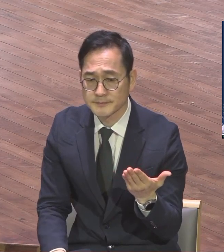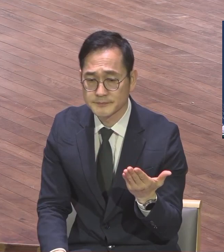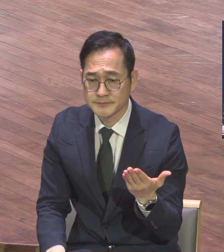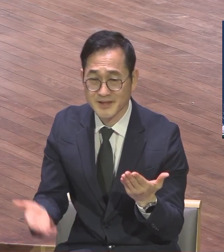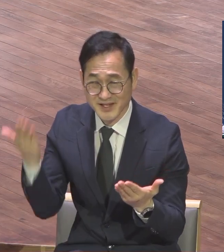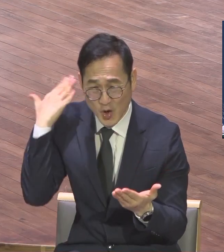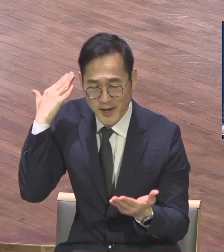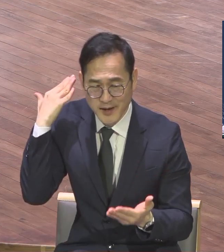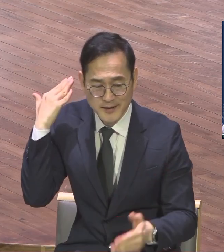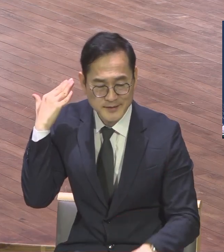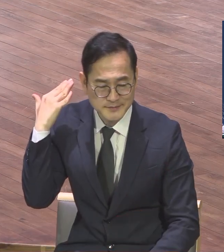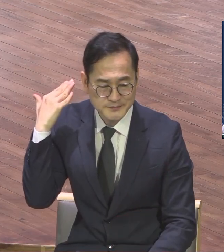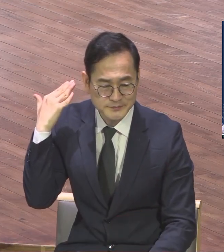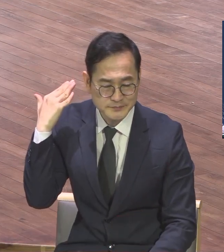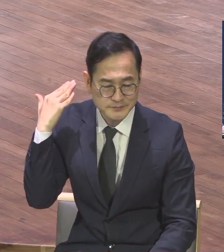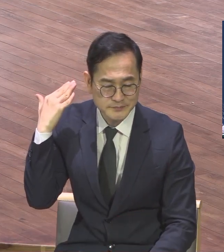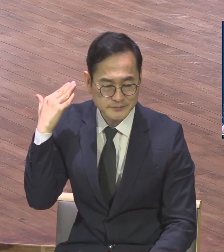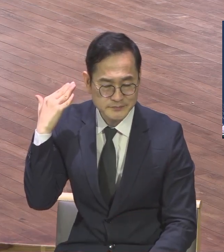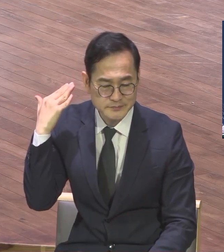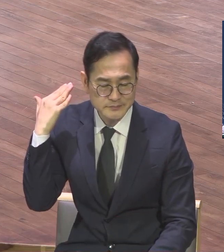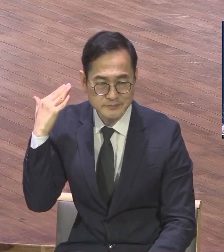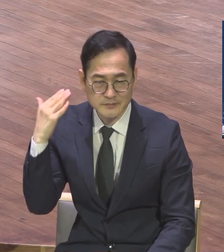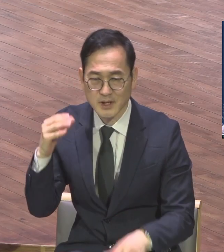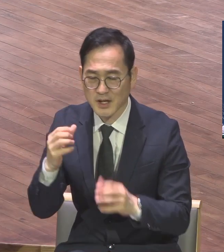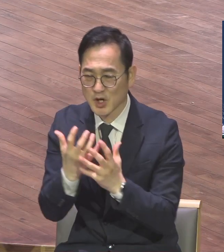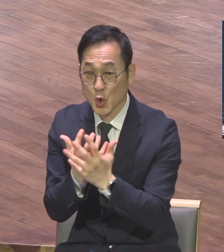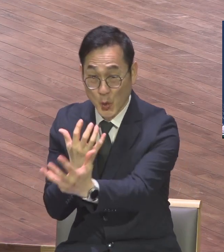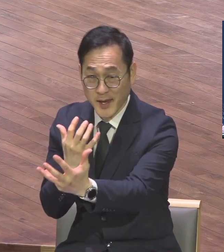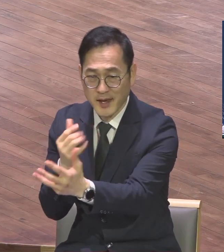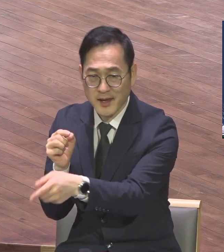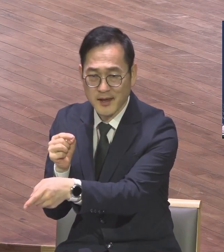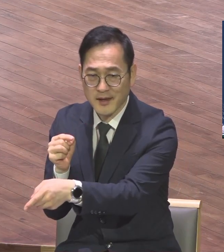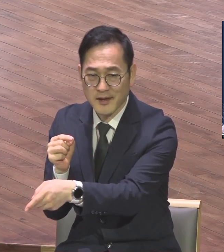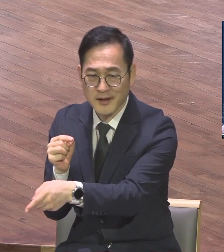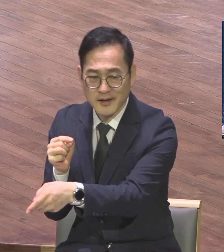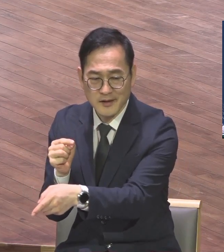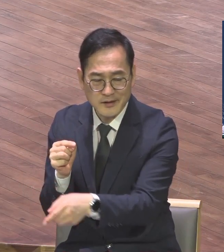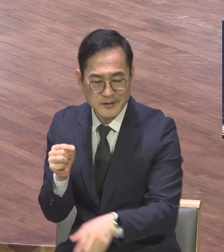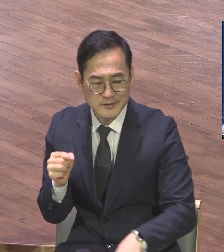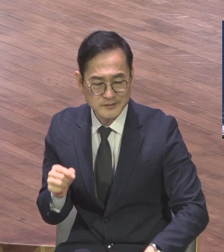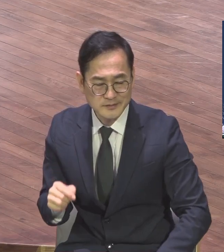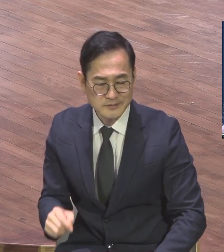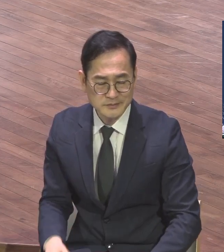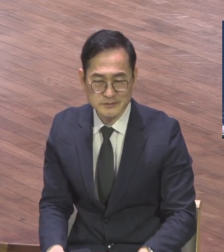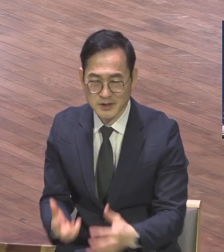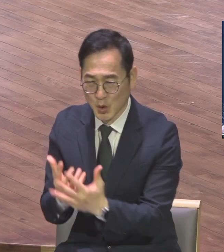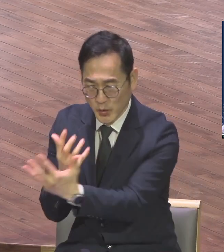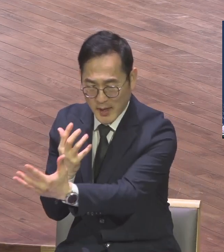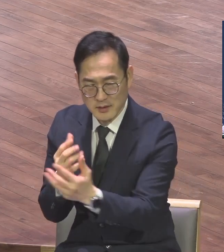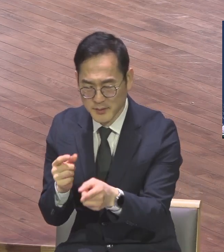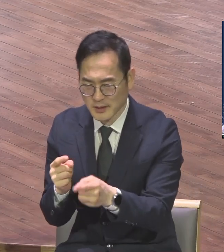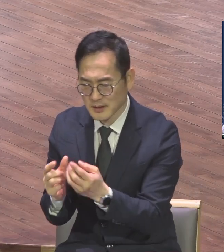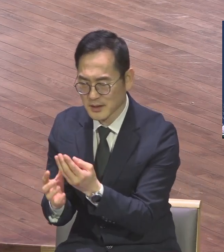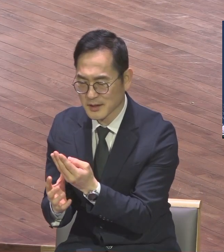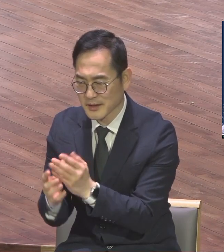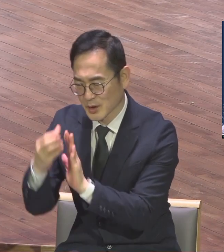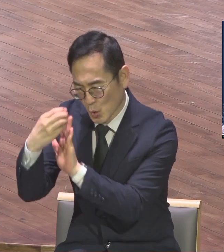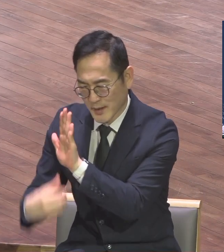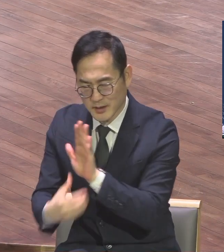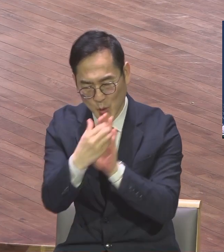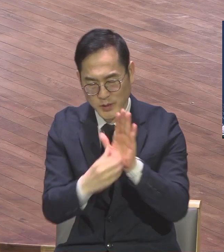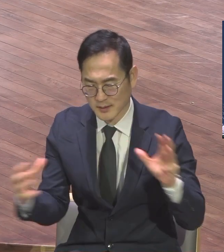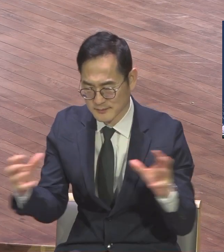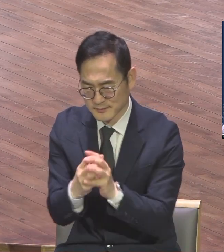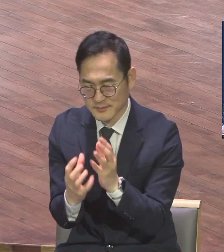과거 우리 개혁총회가 전도총회 17개 노회를 영입을 해서 한 교단이 될 때 그 첫